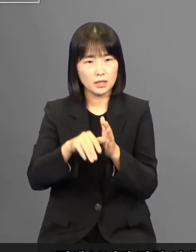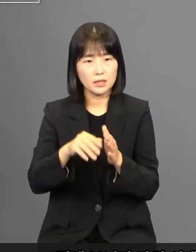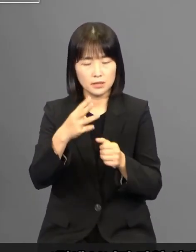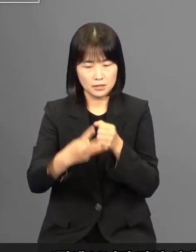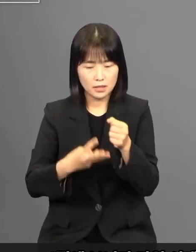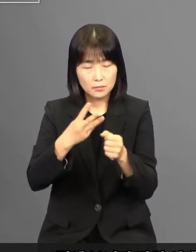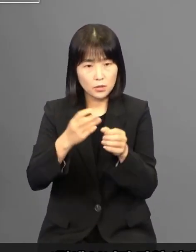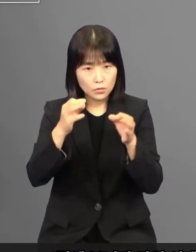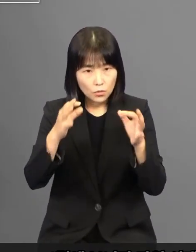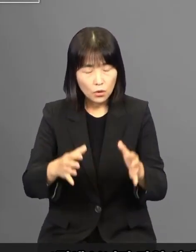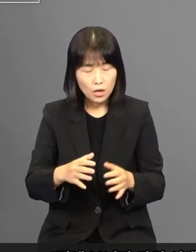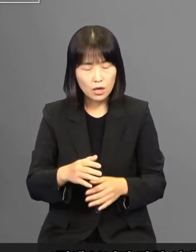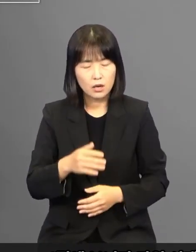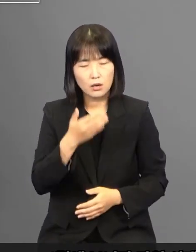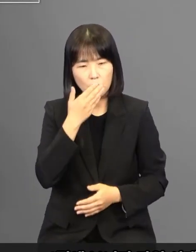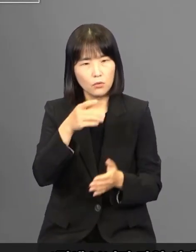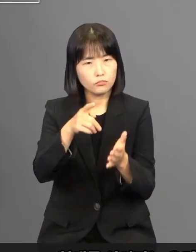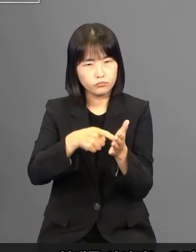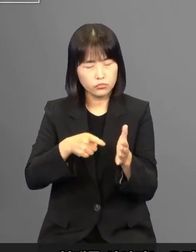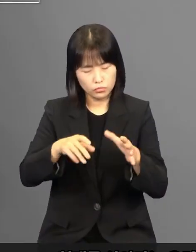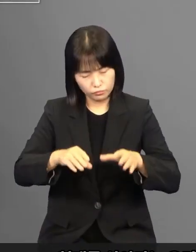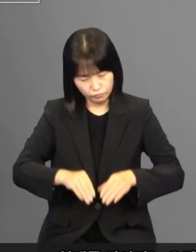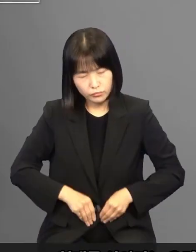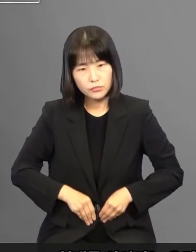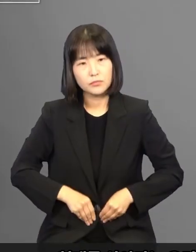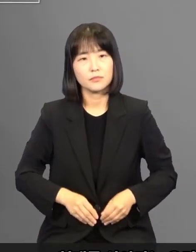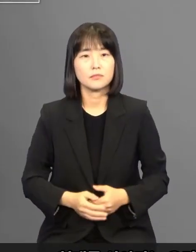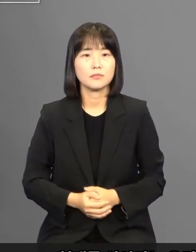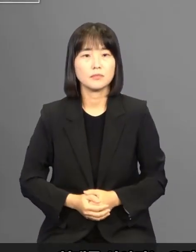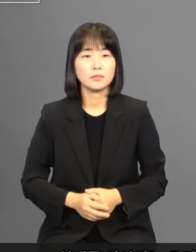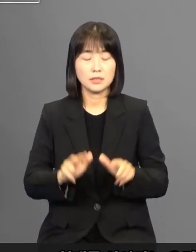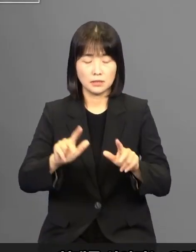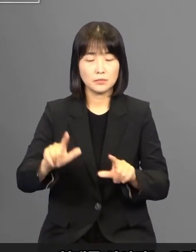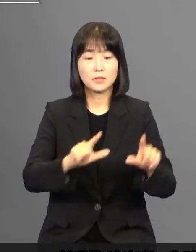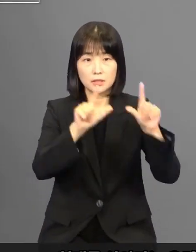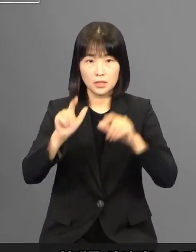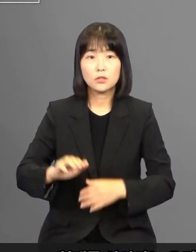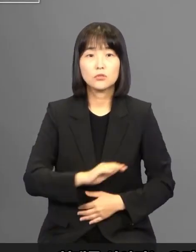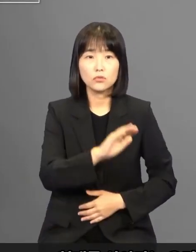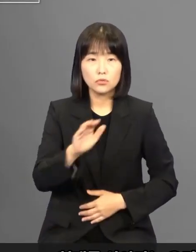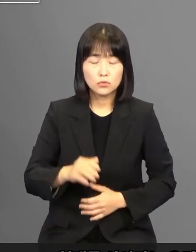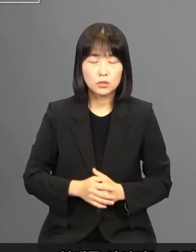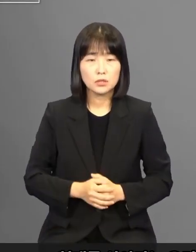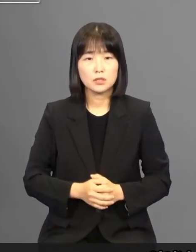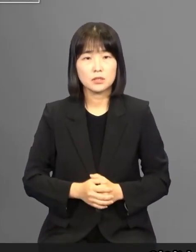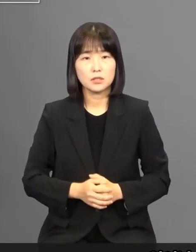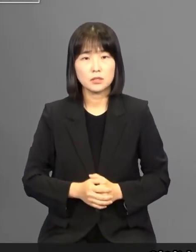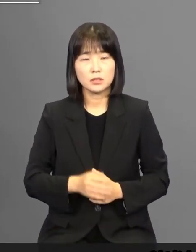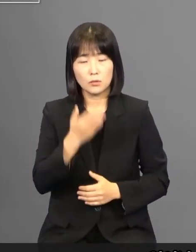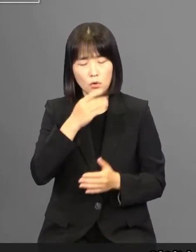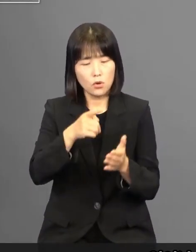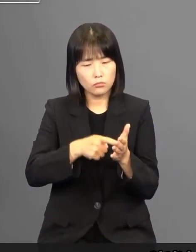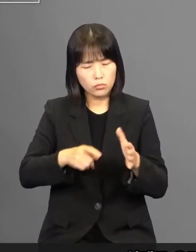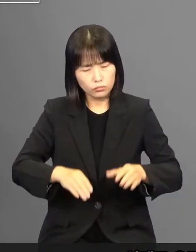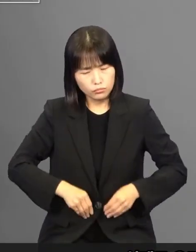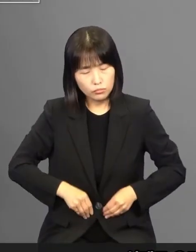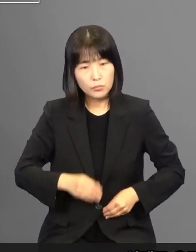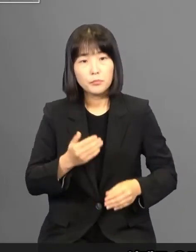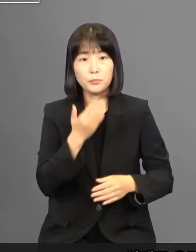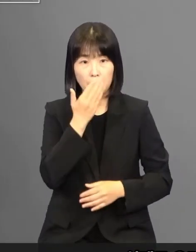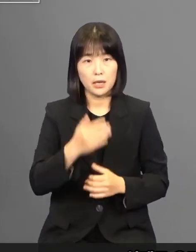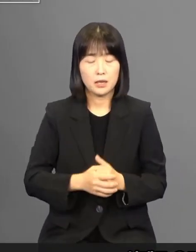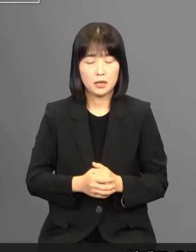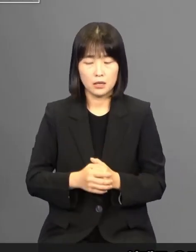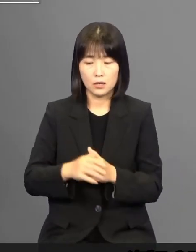동안이나 흉년이 들었다. 현대를 살아가는 우리들에게도 흉년이라고 하는 것은 일어날 수 있는 일입니다. 실제로